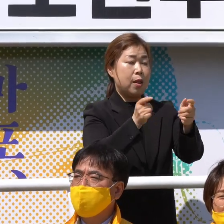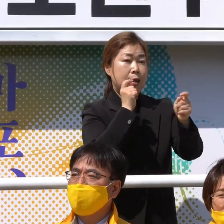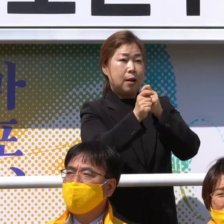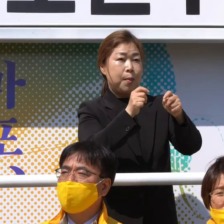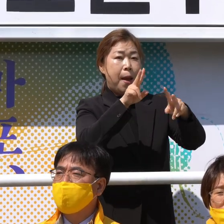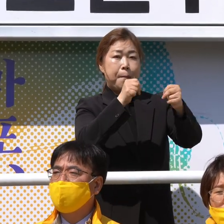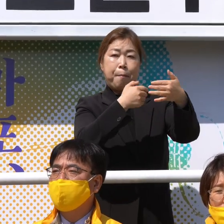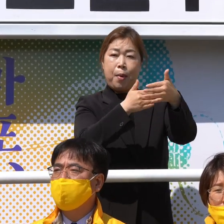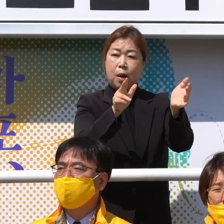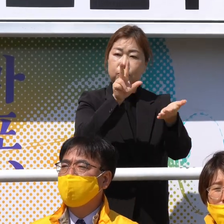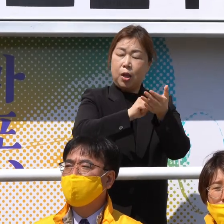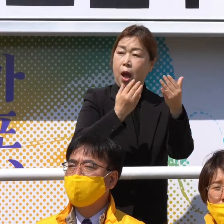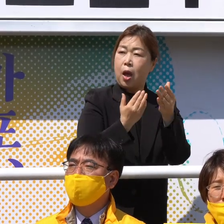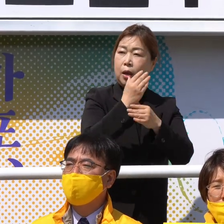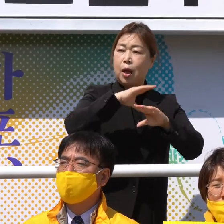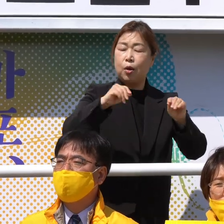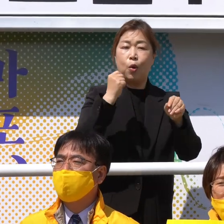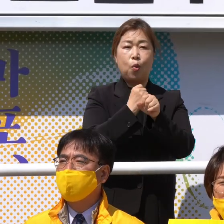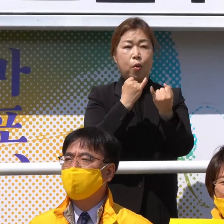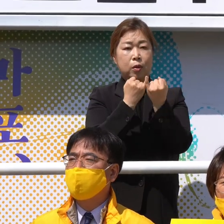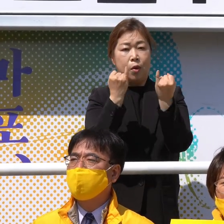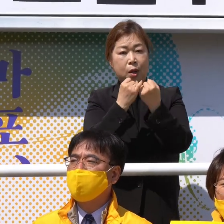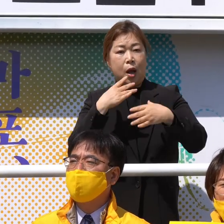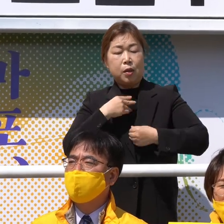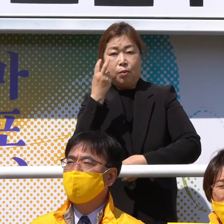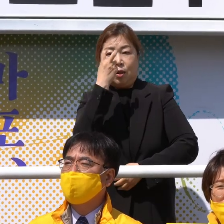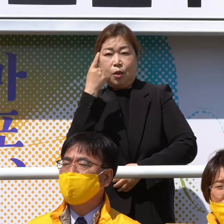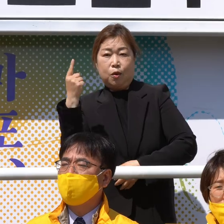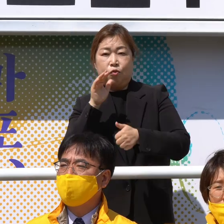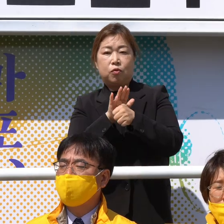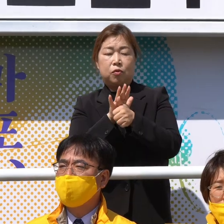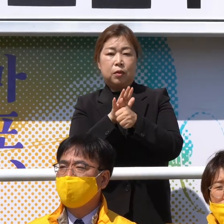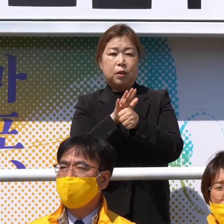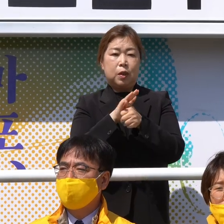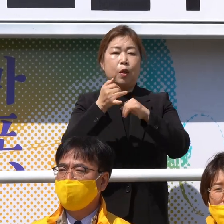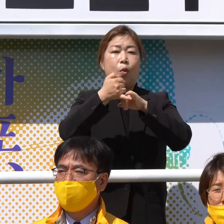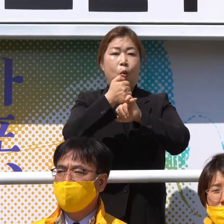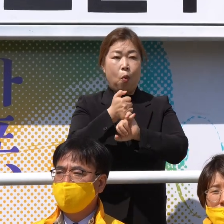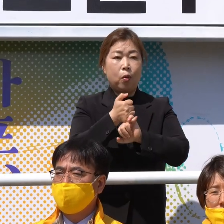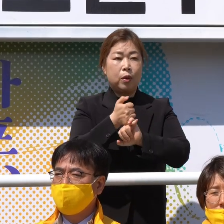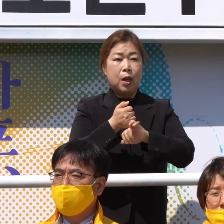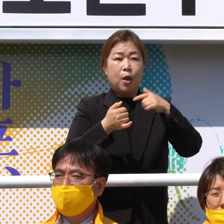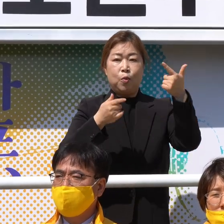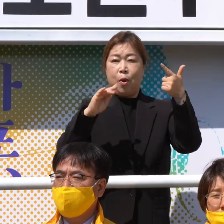텔레그램 N번방 해결하고 여성 안전 지키는 그 길에 반드시